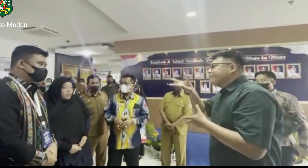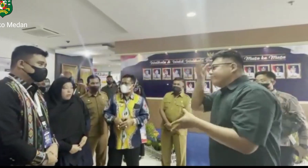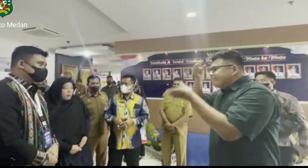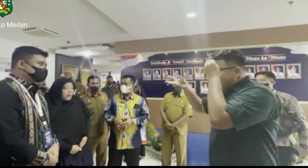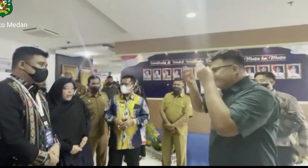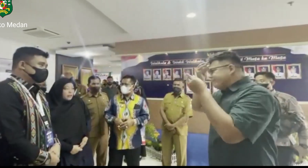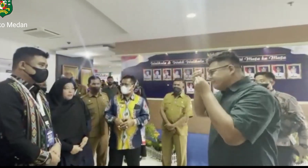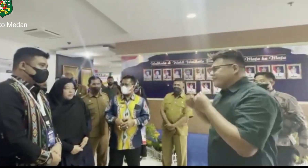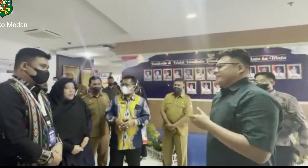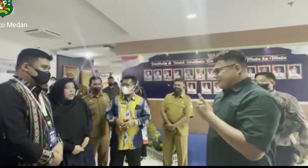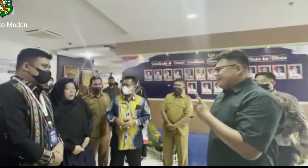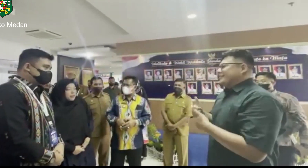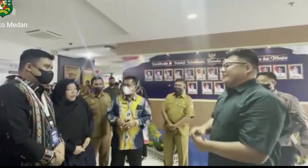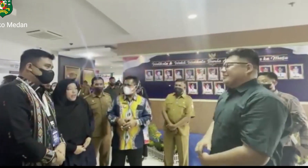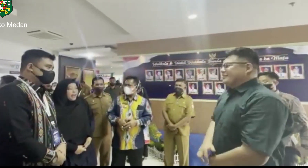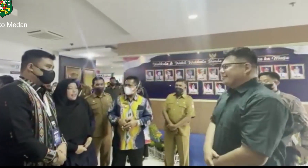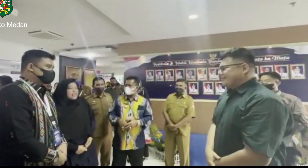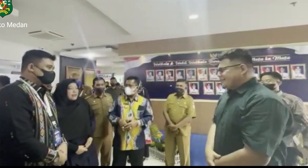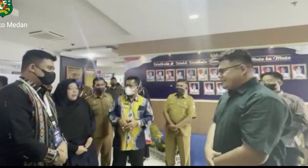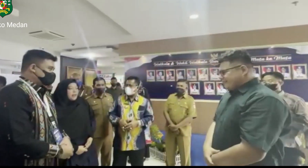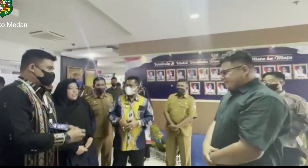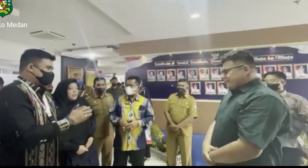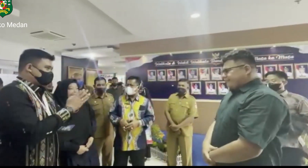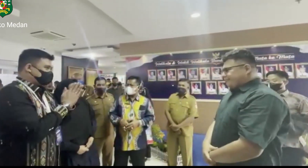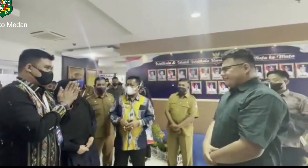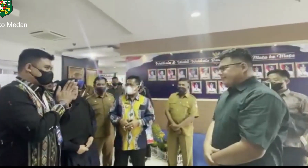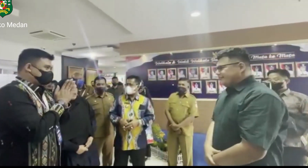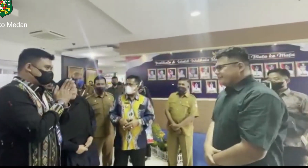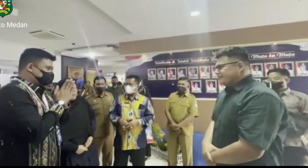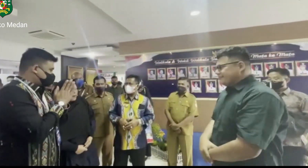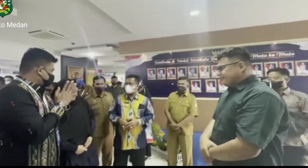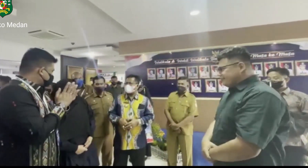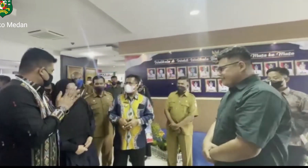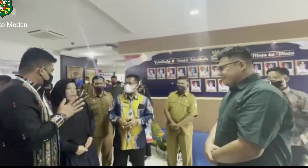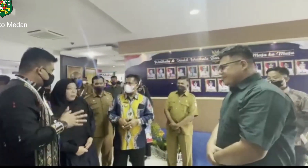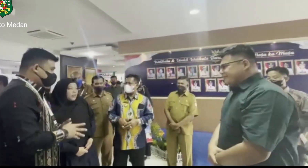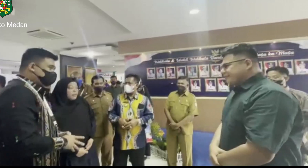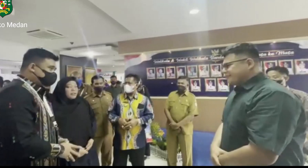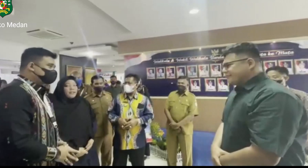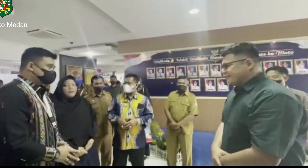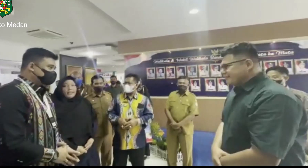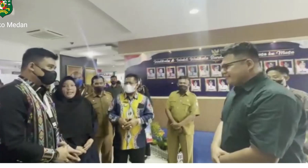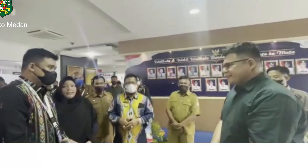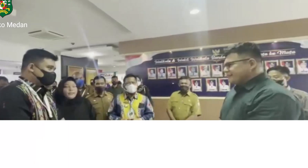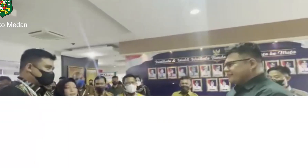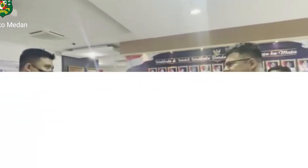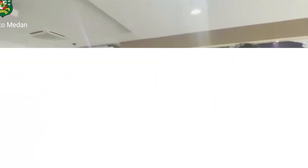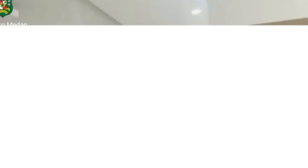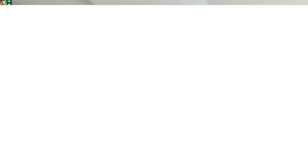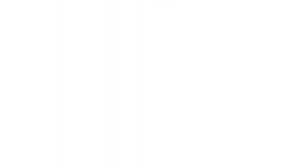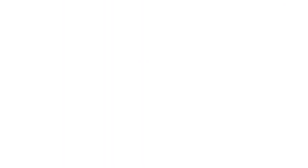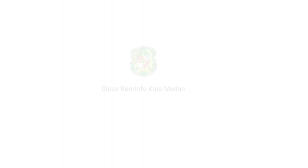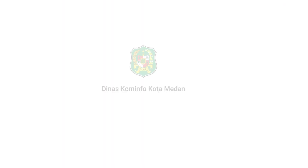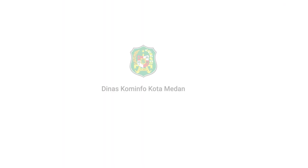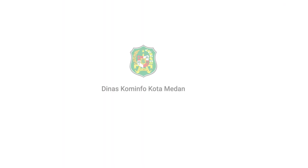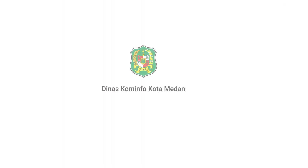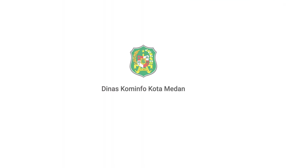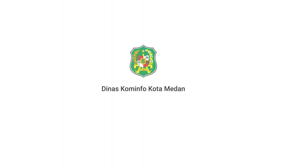mencontoh Bapak dan melakukan hal yang sama agar semakin memperluas pemahaman teman-teman tuli. Baik, terima kasih.